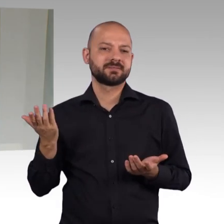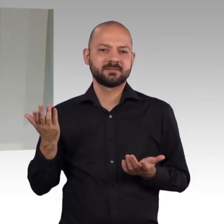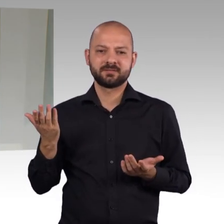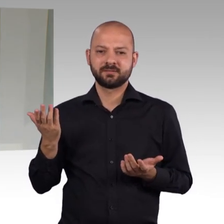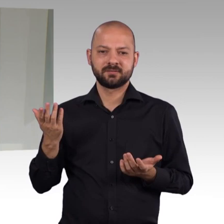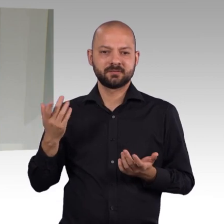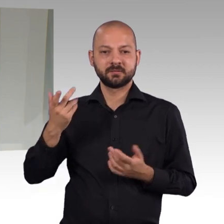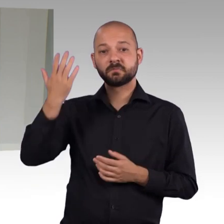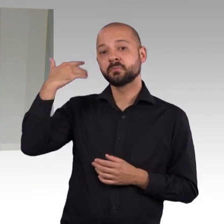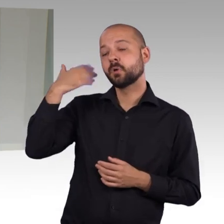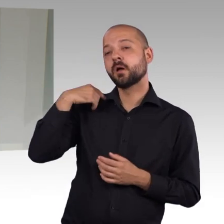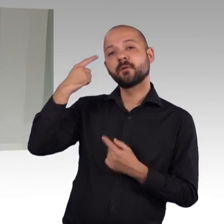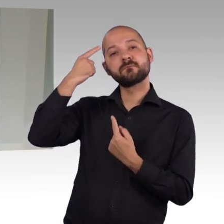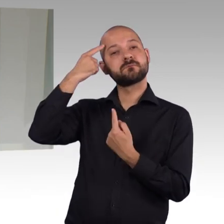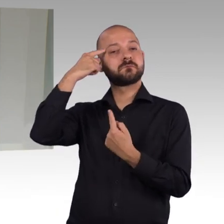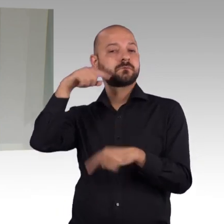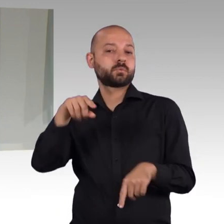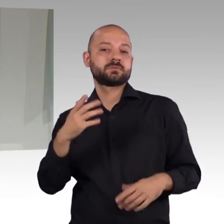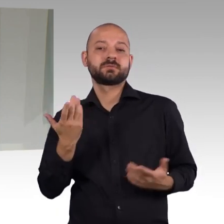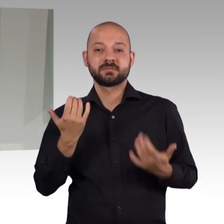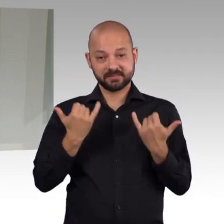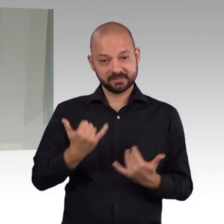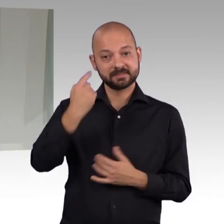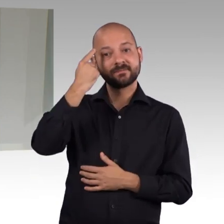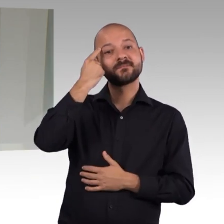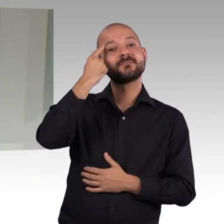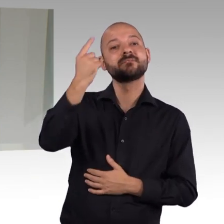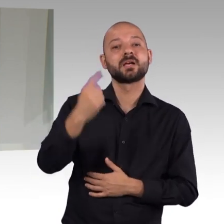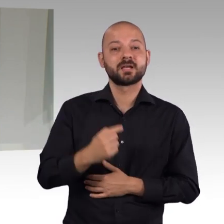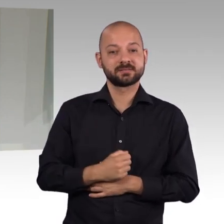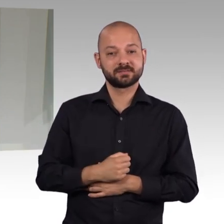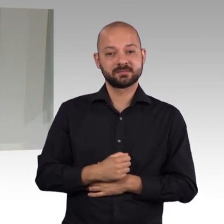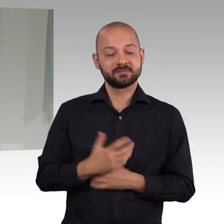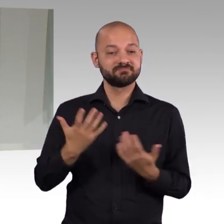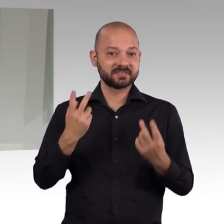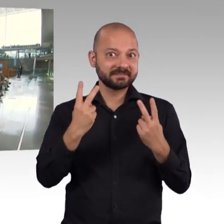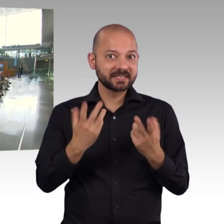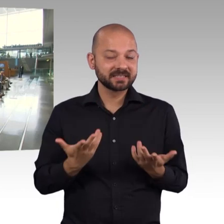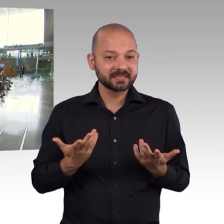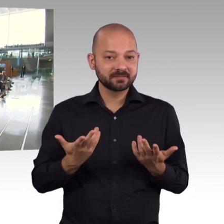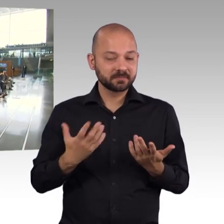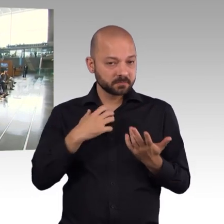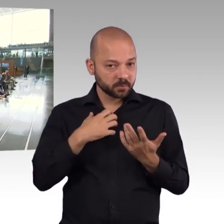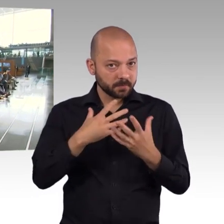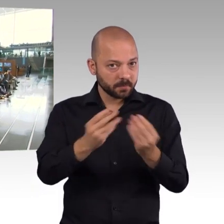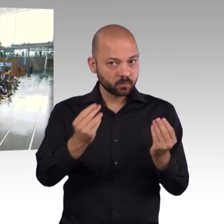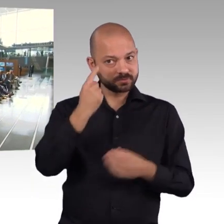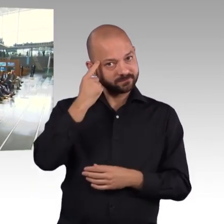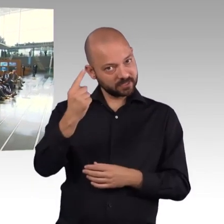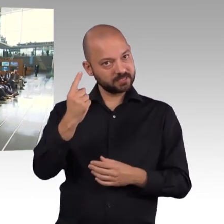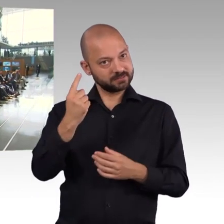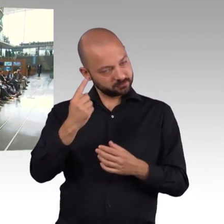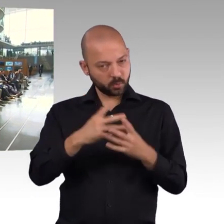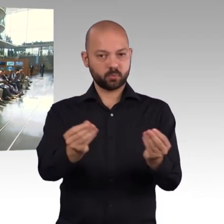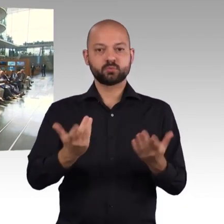Und meine Damen und Herren, Geld ist nicht alles. Aber es ist natürlich ein Teil der Lösung. Und es